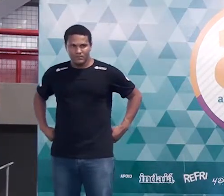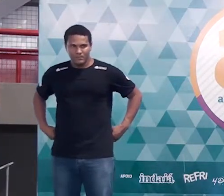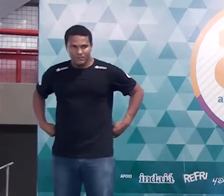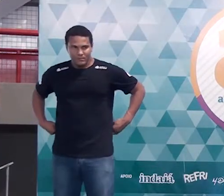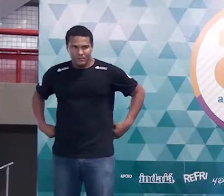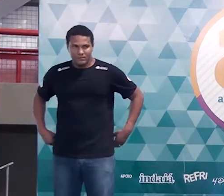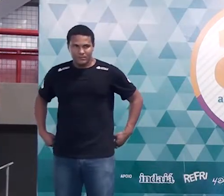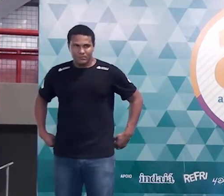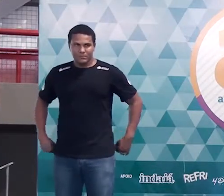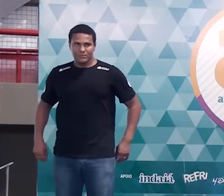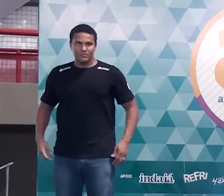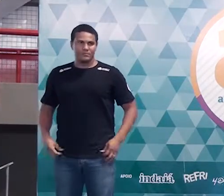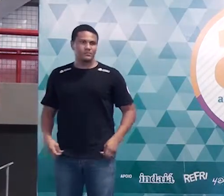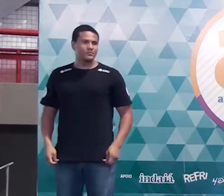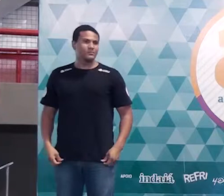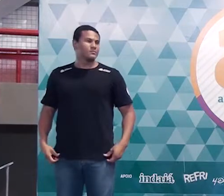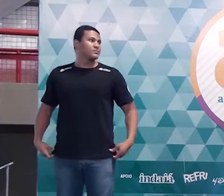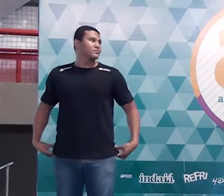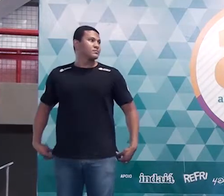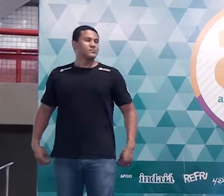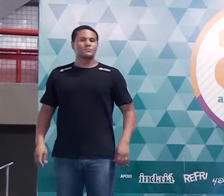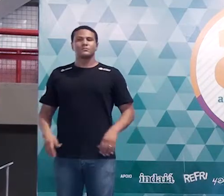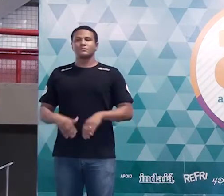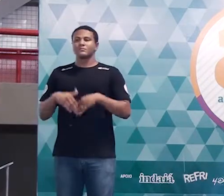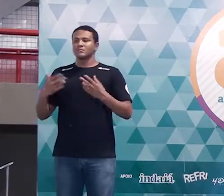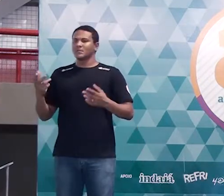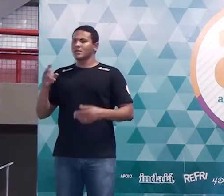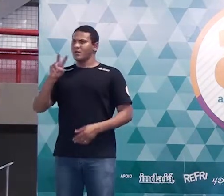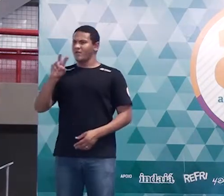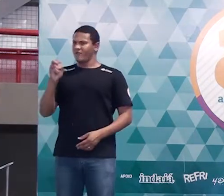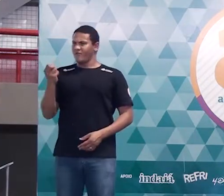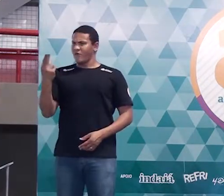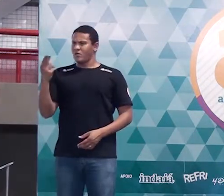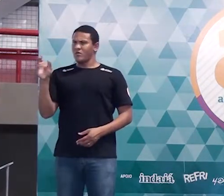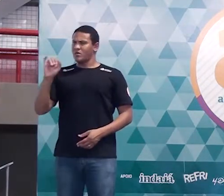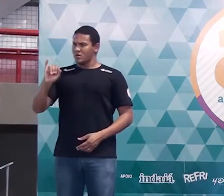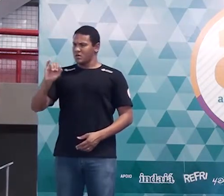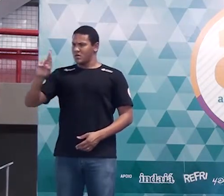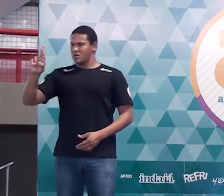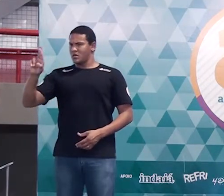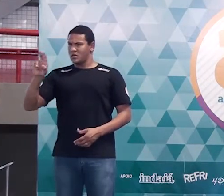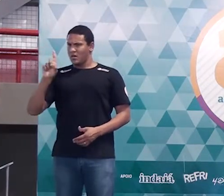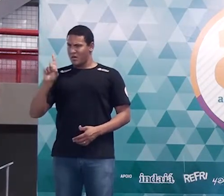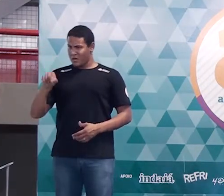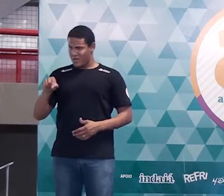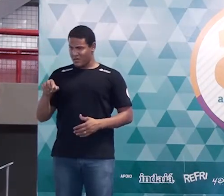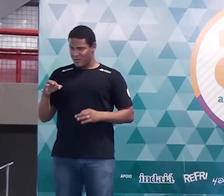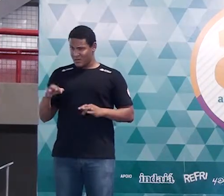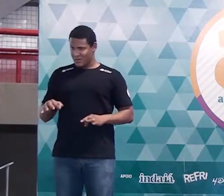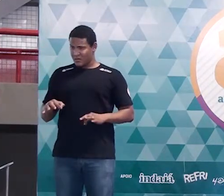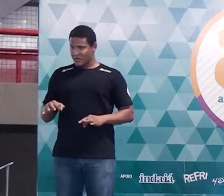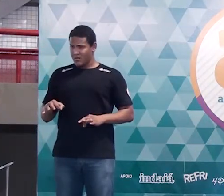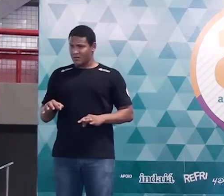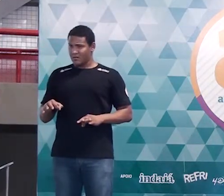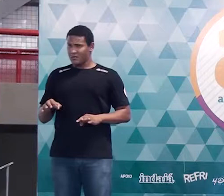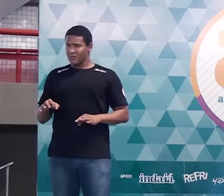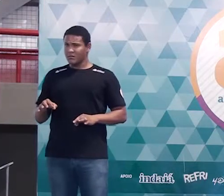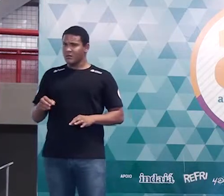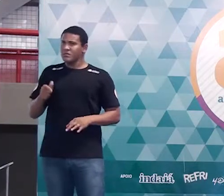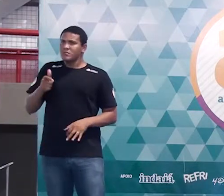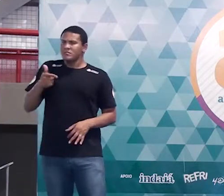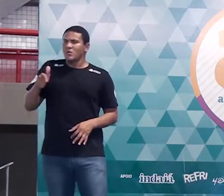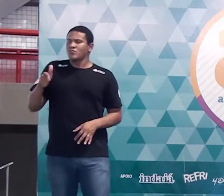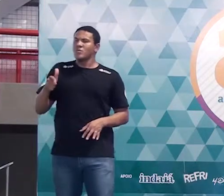Professor, a expressão vou ir é correta? Eu acabei de explicar para vocês que não existe